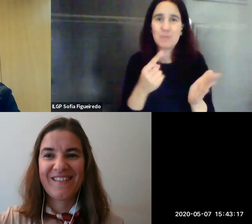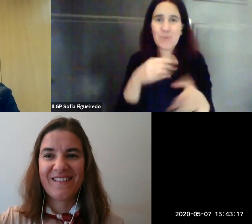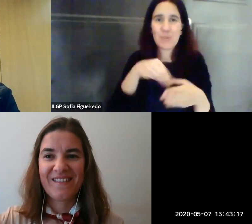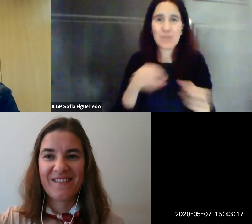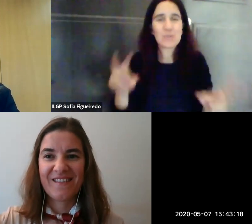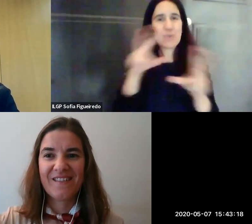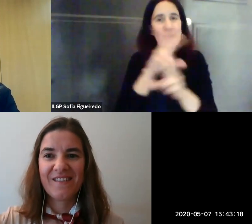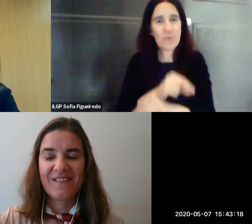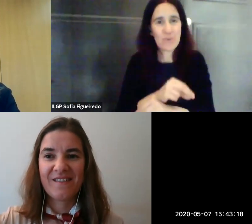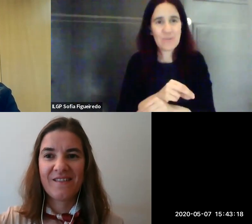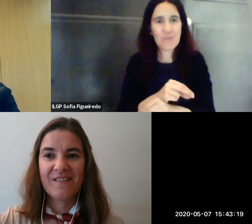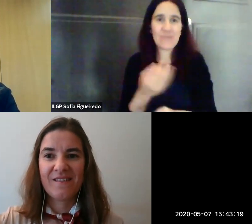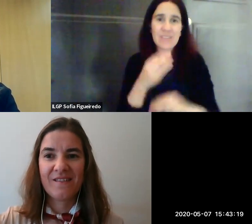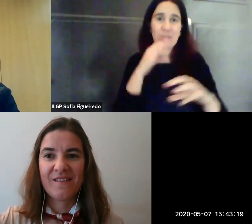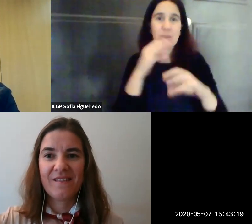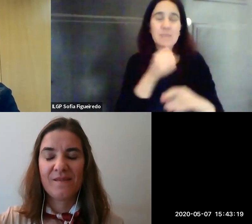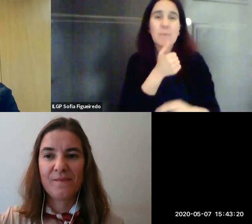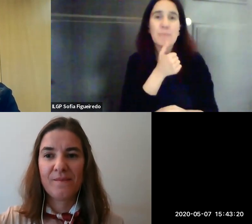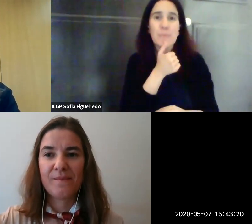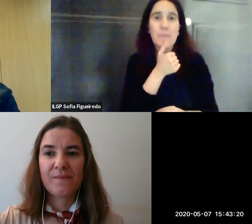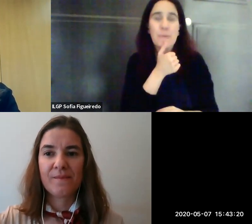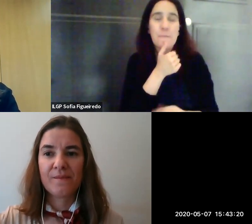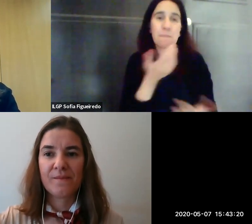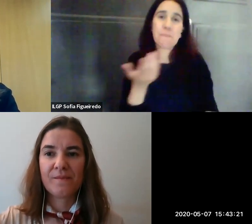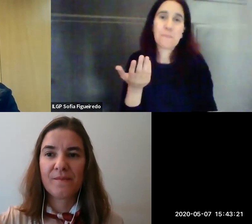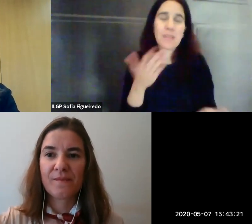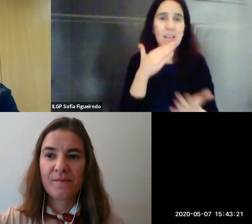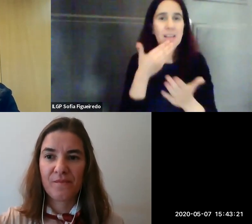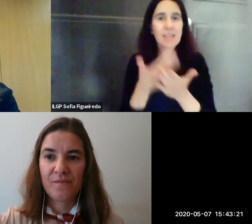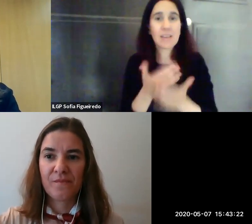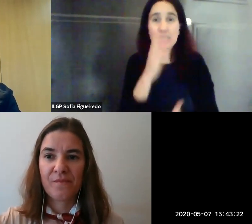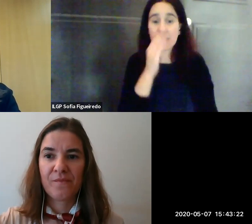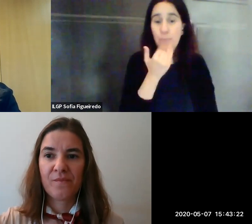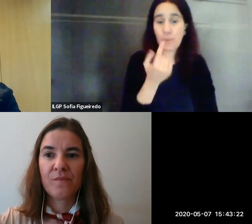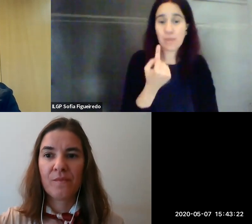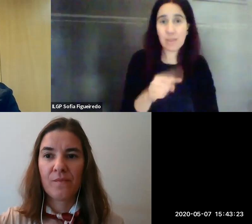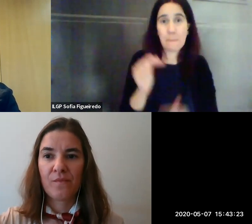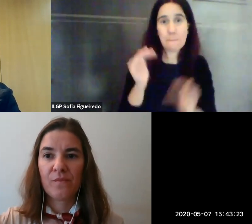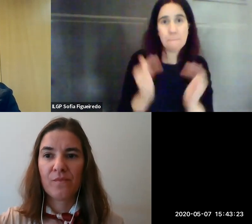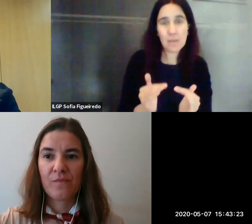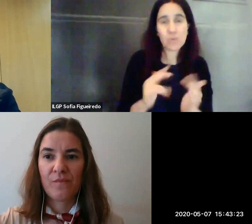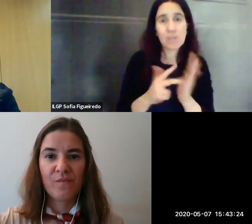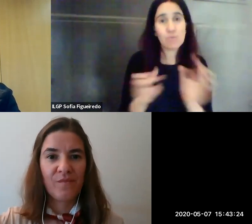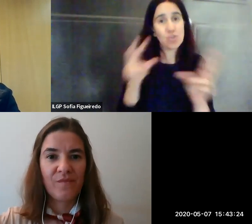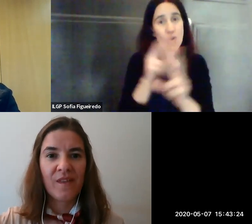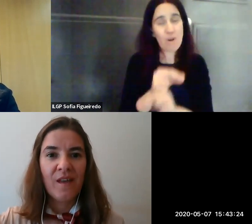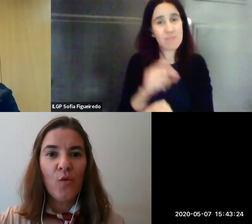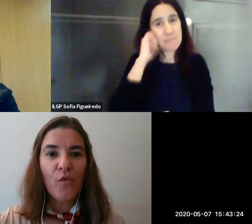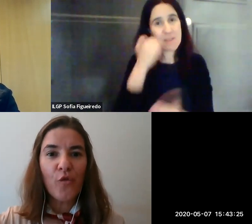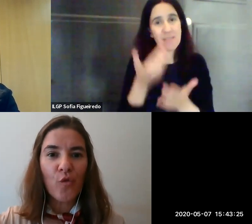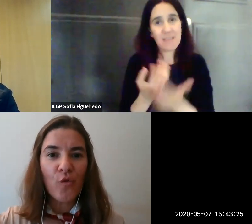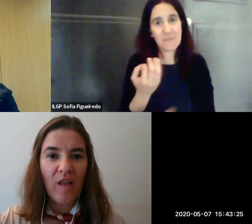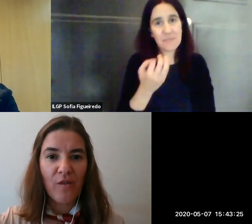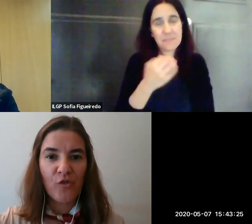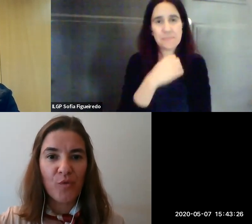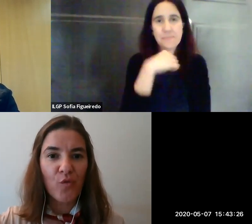que estamos inseridos. A comunicação será a menor habilidade para utilizar as novas tecnologias. O